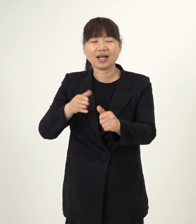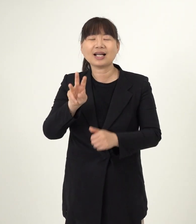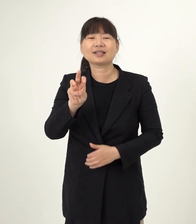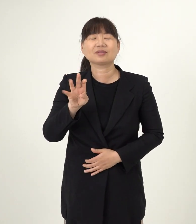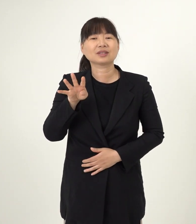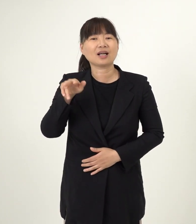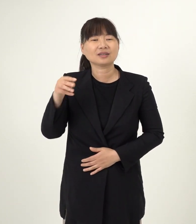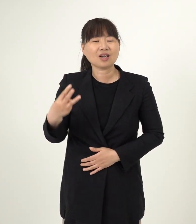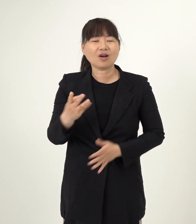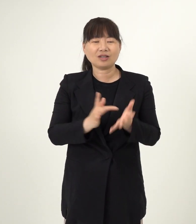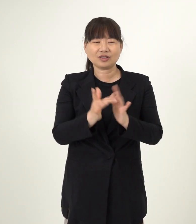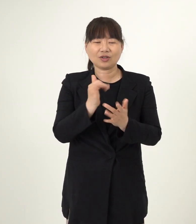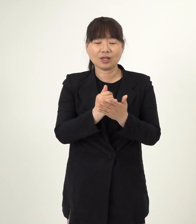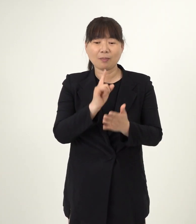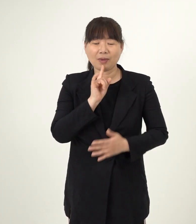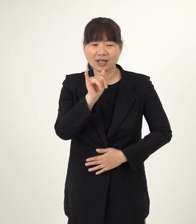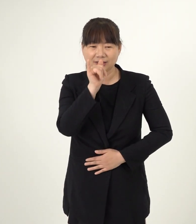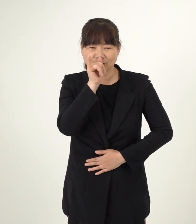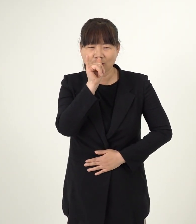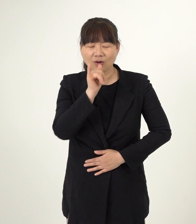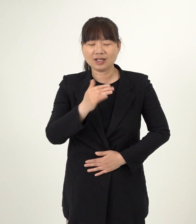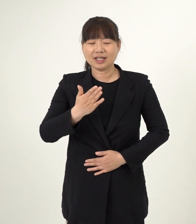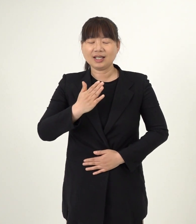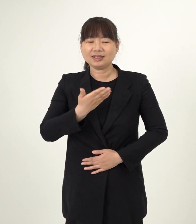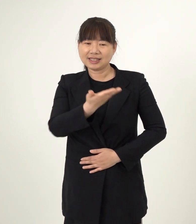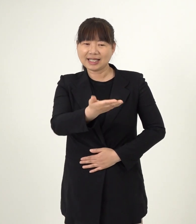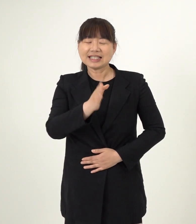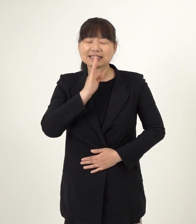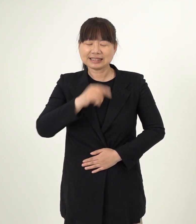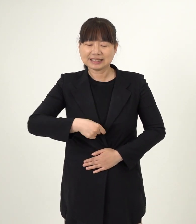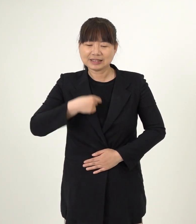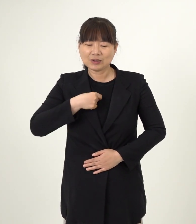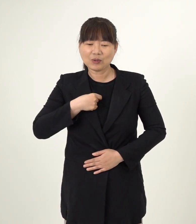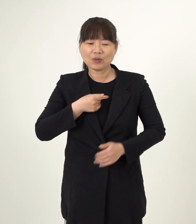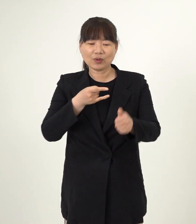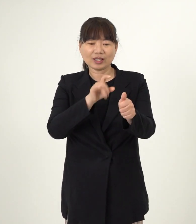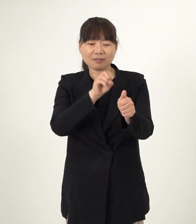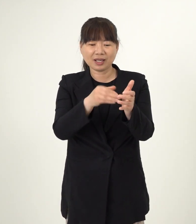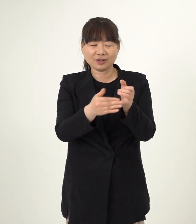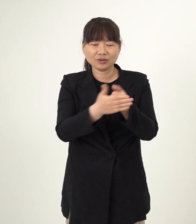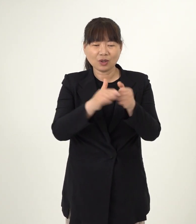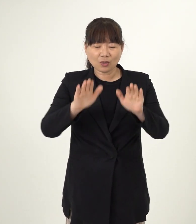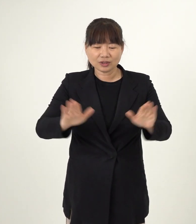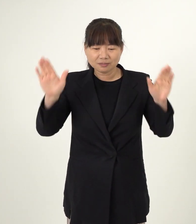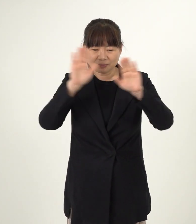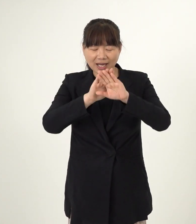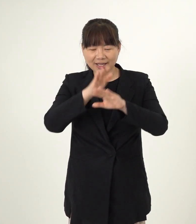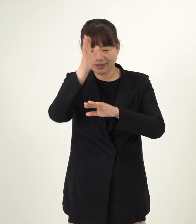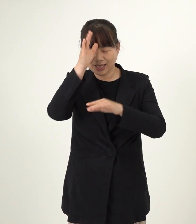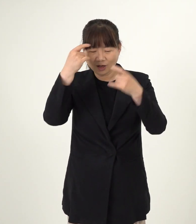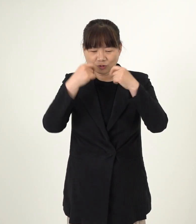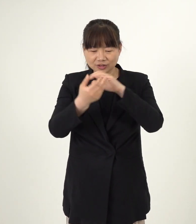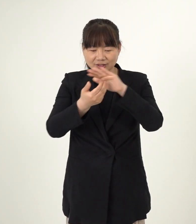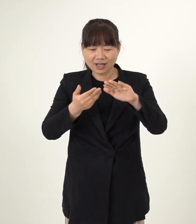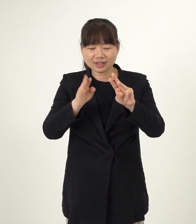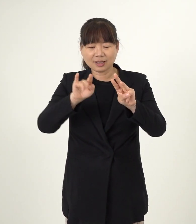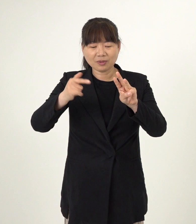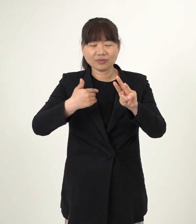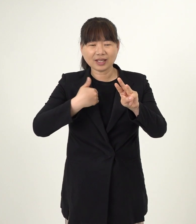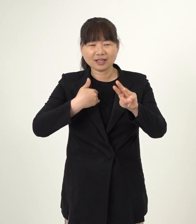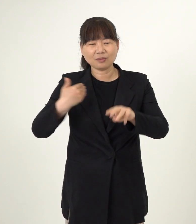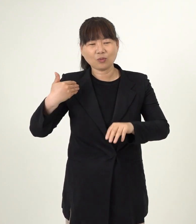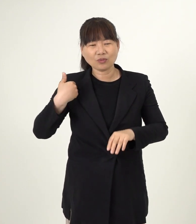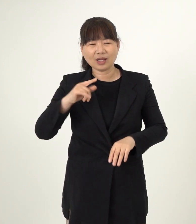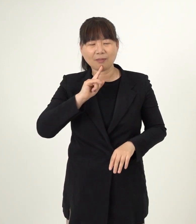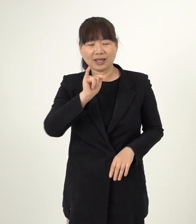34절. 예수께서 이르시되 내가 진실로 네게 이르노니 오늘 밤 닭울기 전에 네가 3번 나를